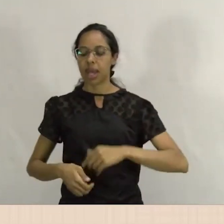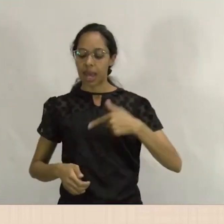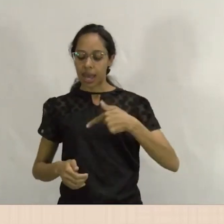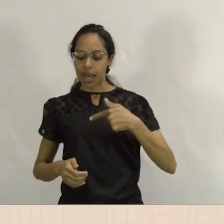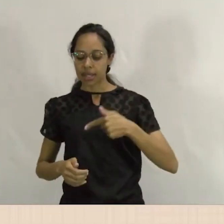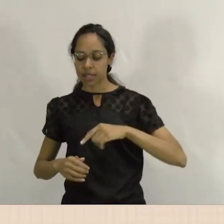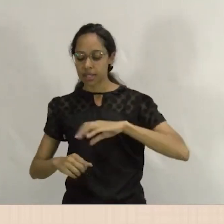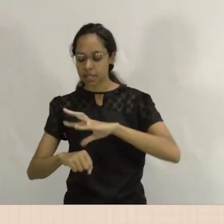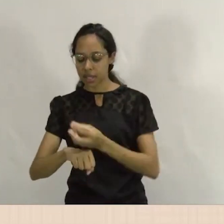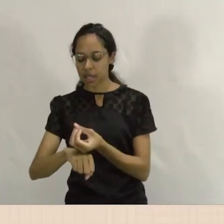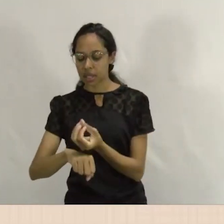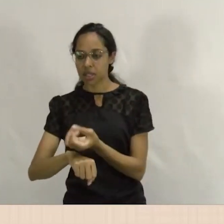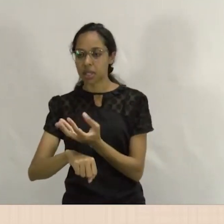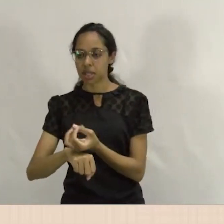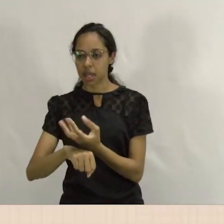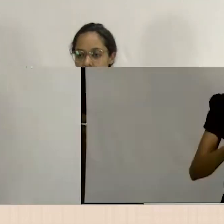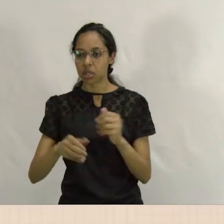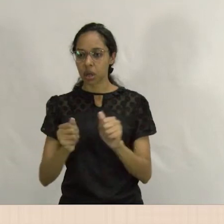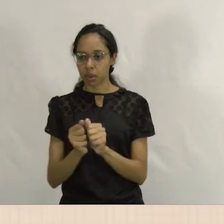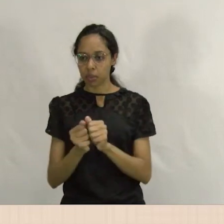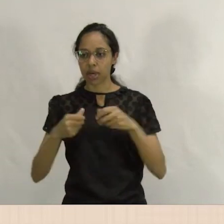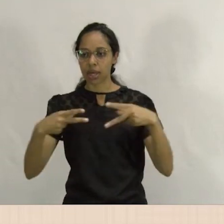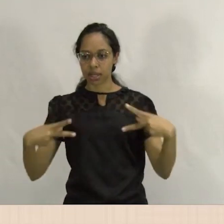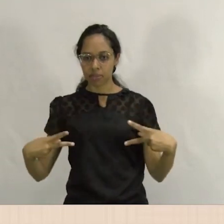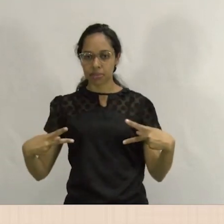Vamos falar? Bem rápido.